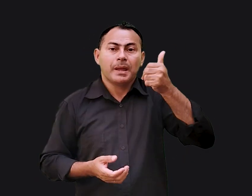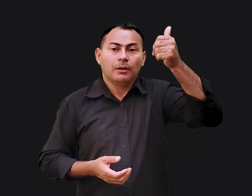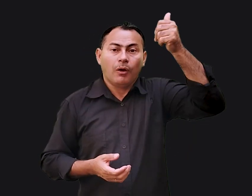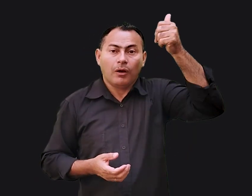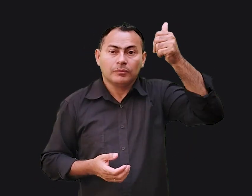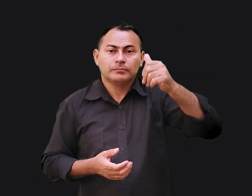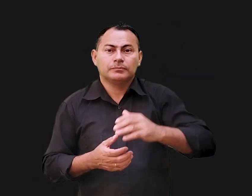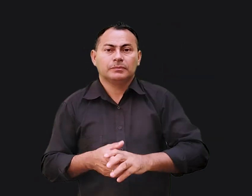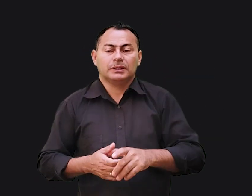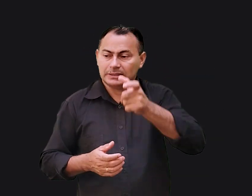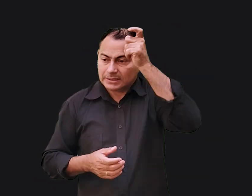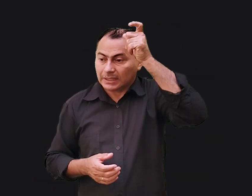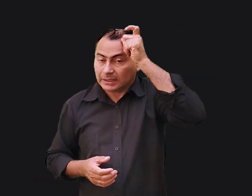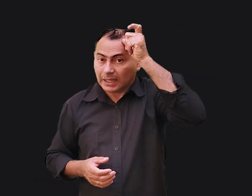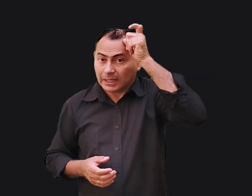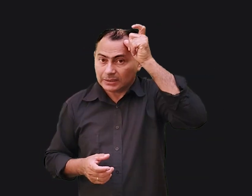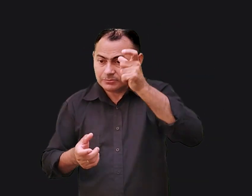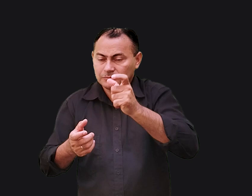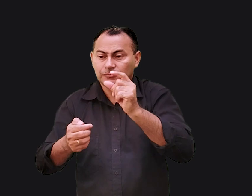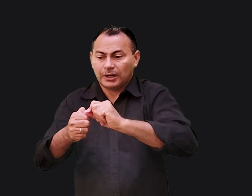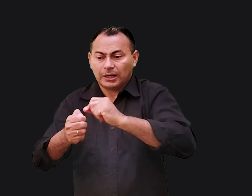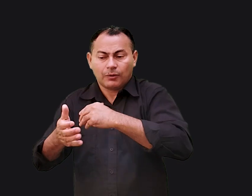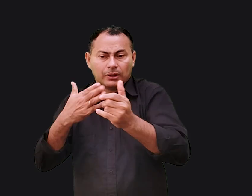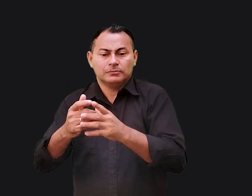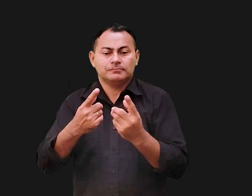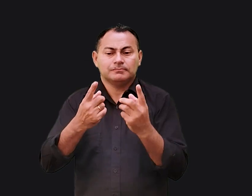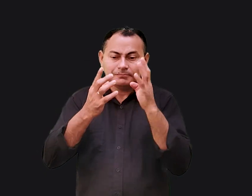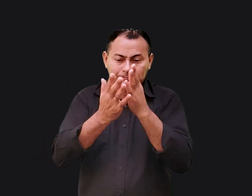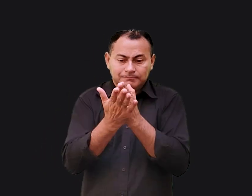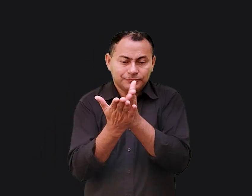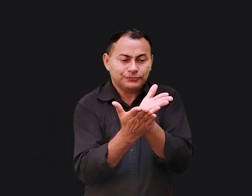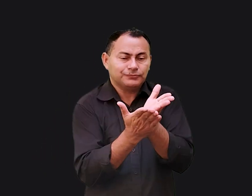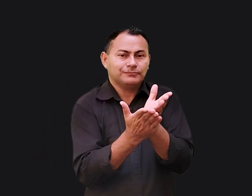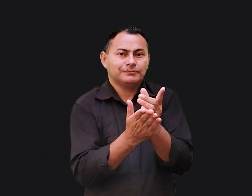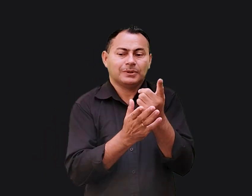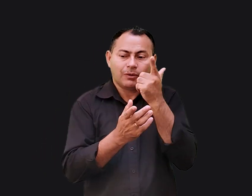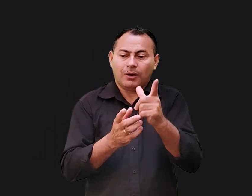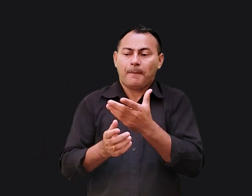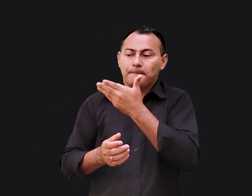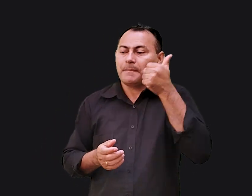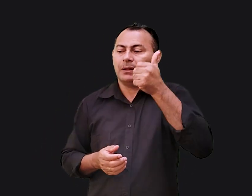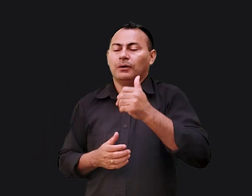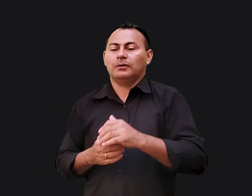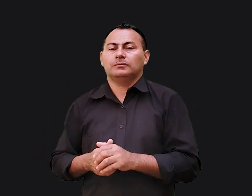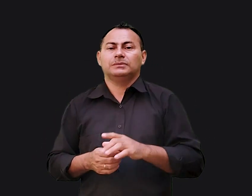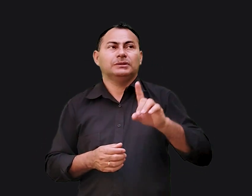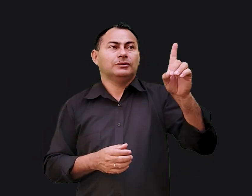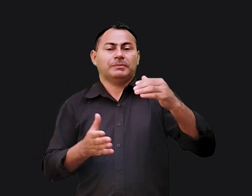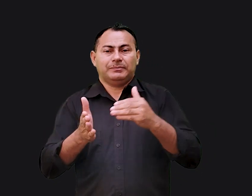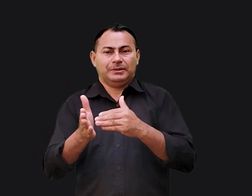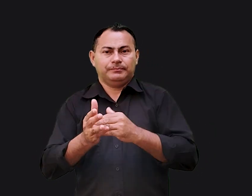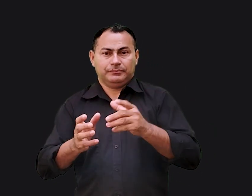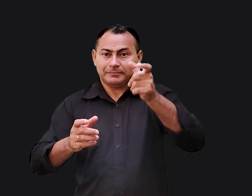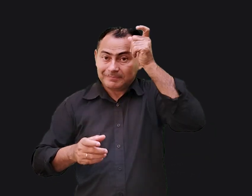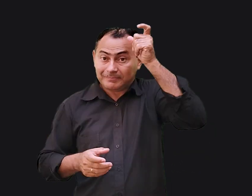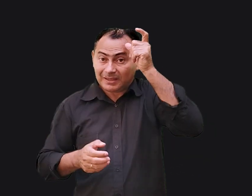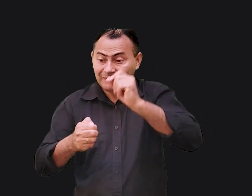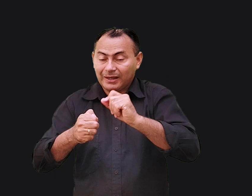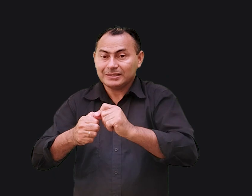melhor. Satanás fará qualquer coisa para nos distrair e impedir que alcancemos o melhor de Deus. Satanás arma